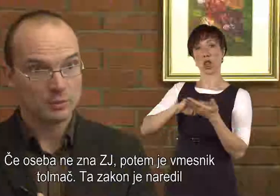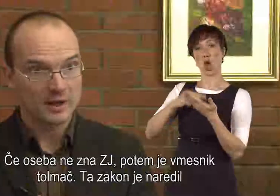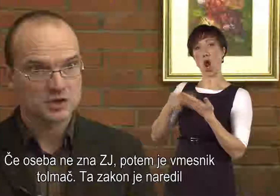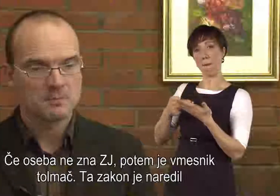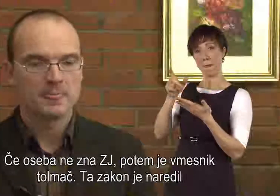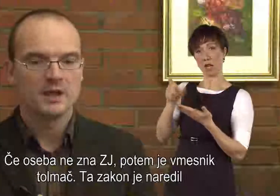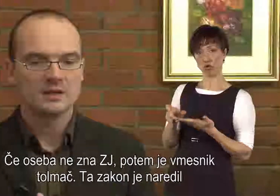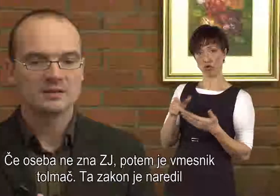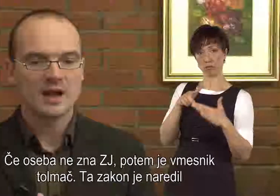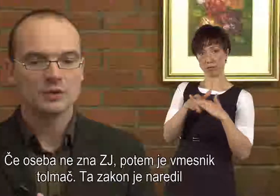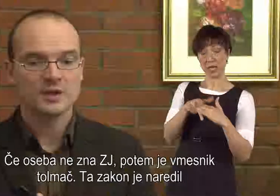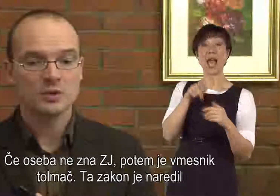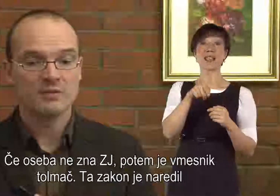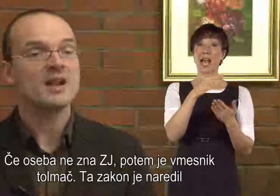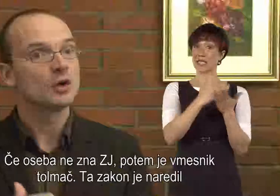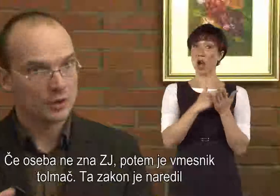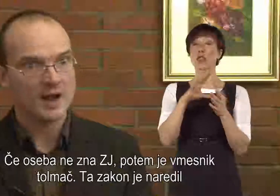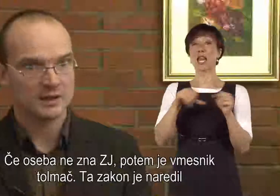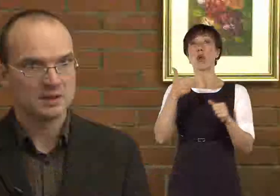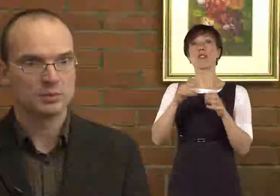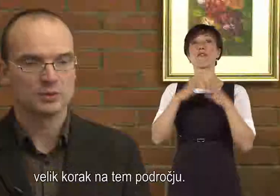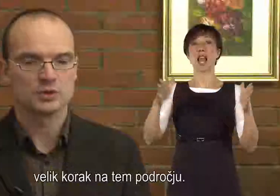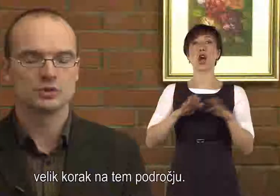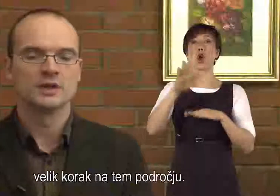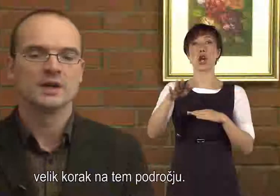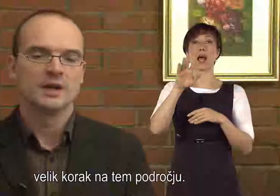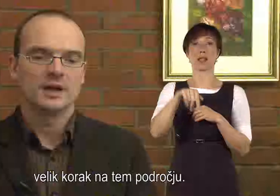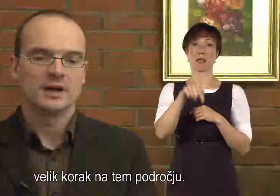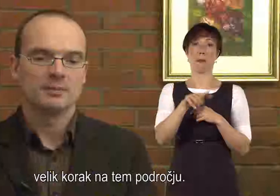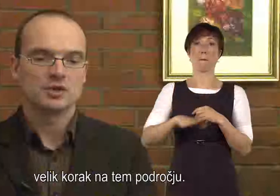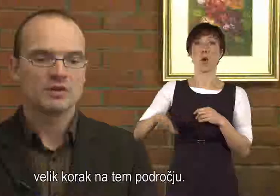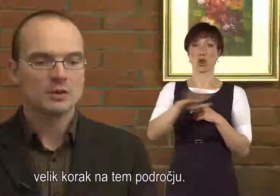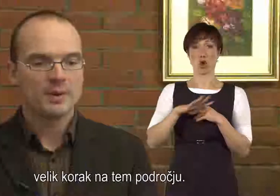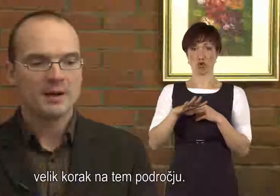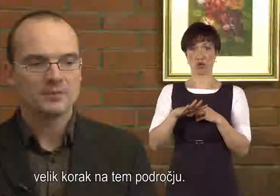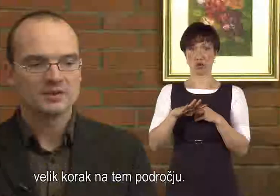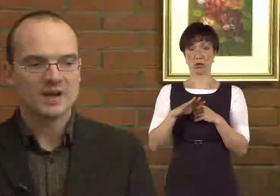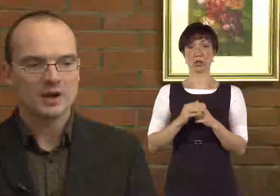vmesnik tolmač. In ta zakon je naredil en velik korak na tem področju.